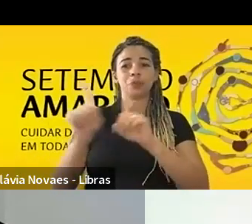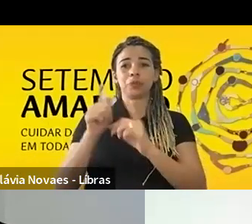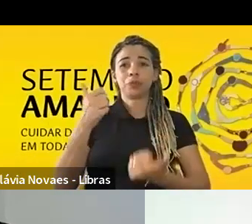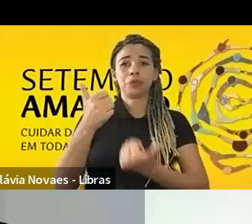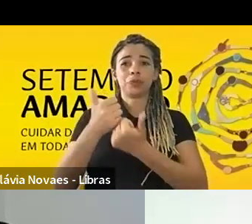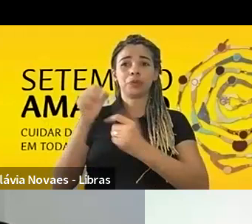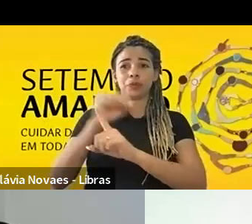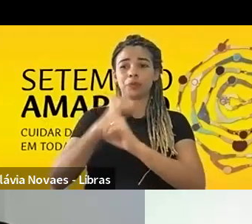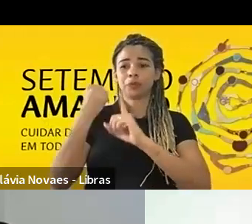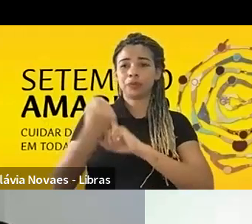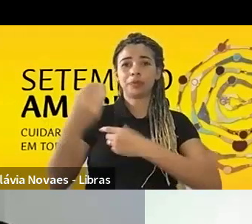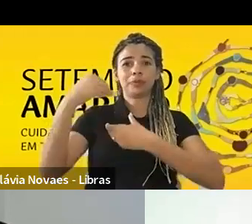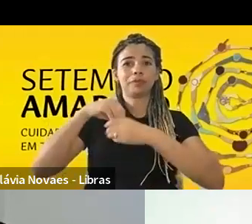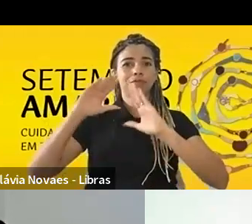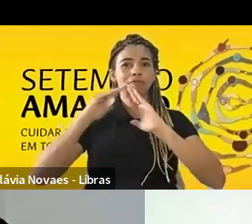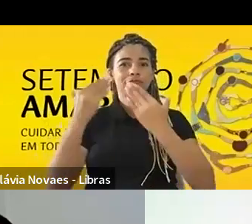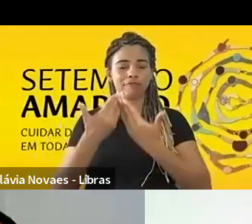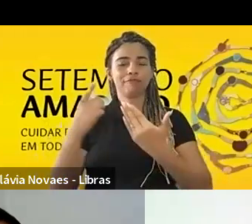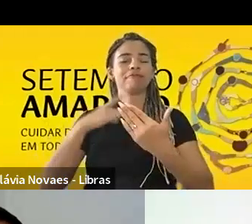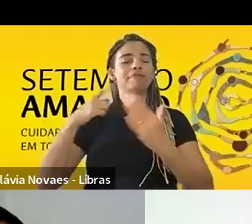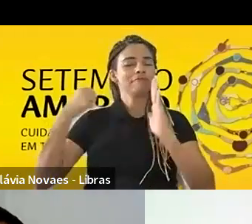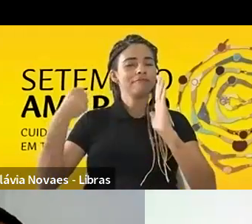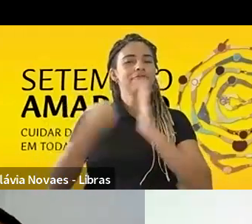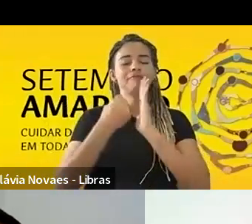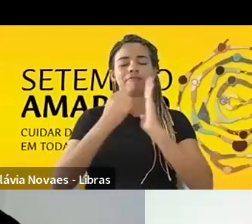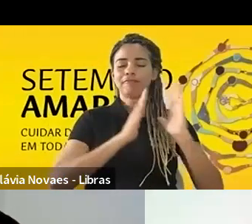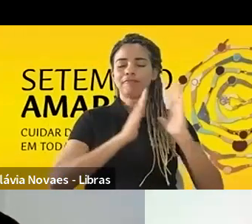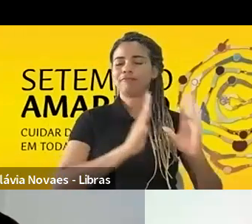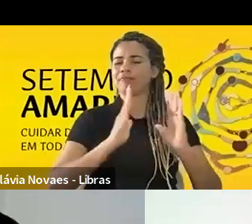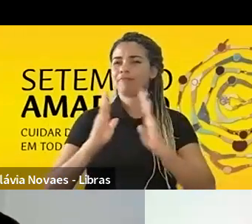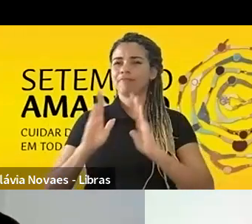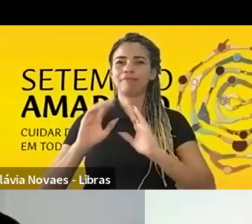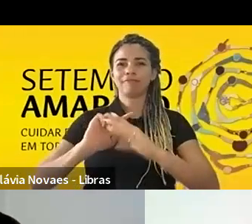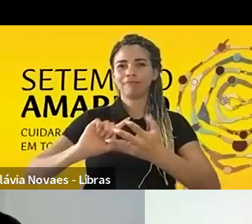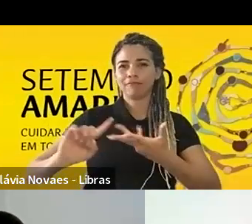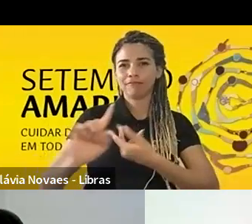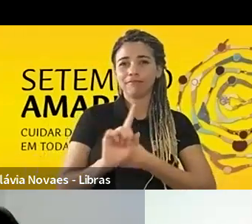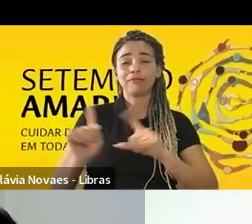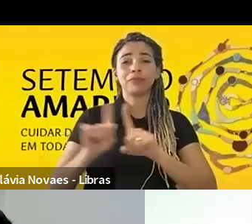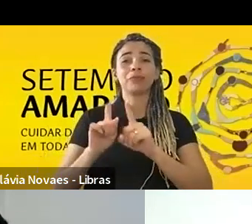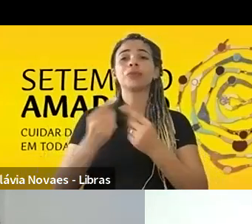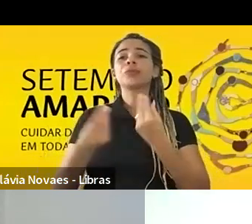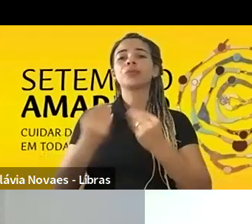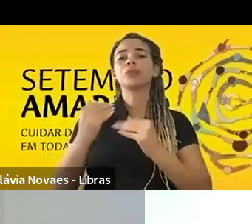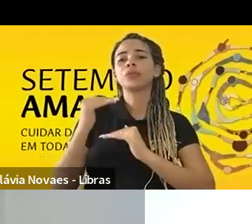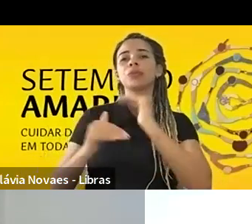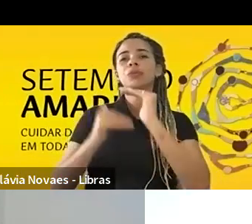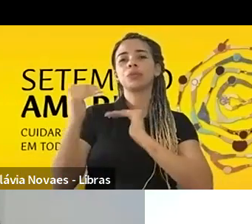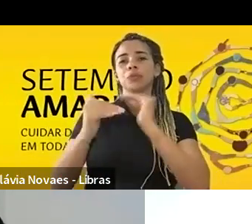também terão impactos não só nessas fases, como também no desenvolvimento e na saúde mental na fase